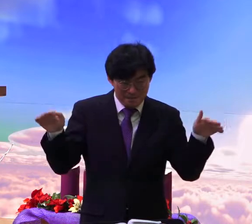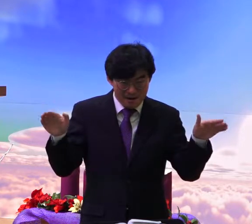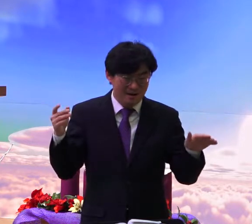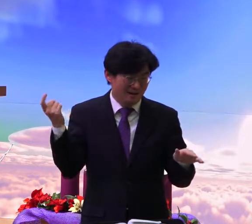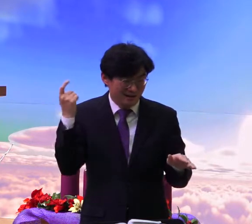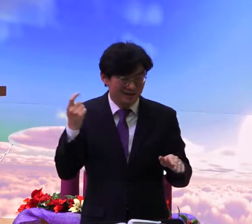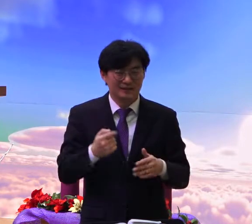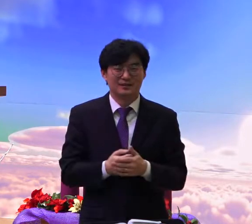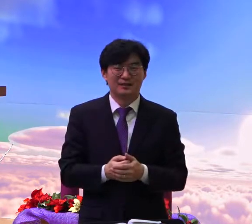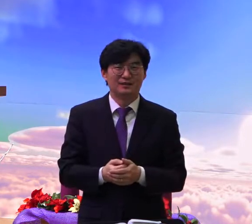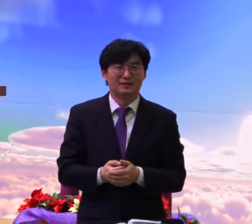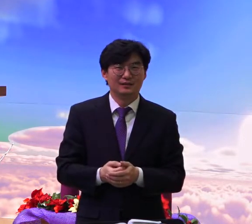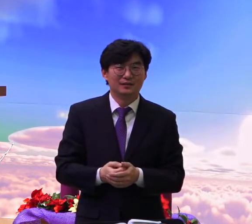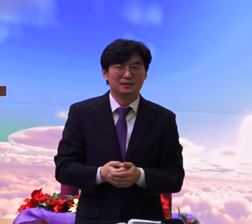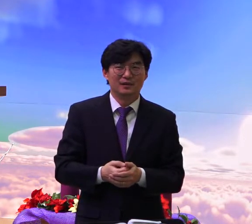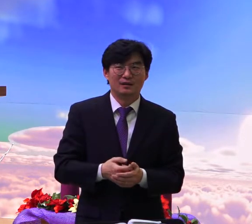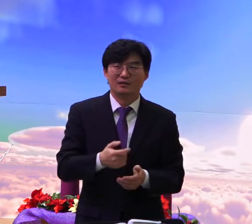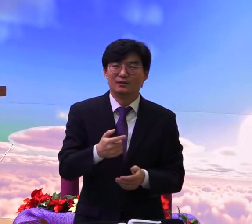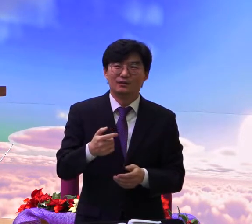아닌지 우리가 알 정도가 됩니다.